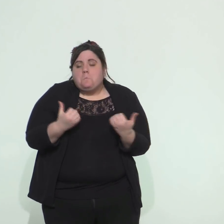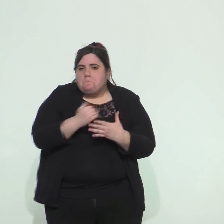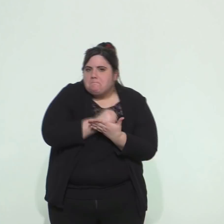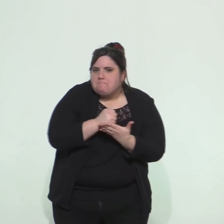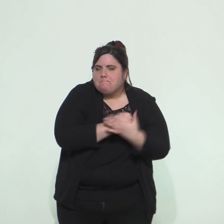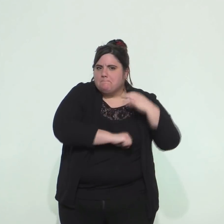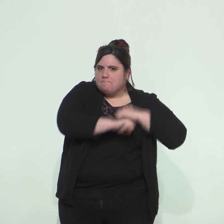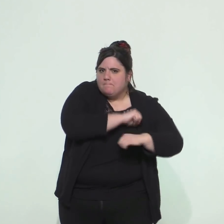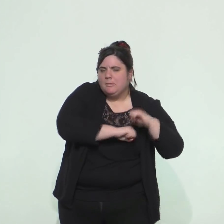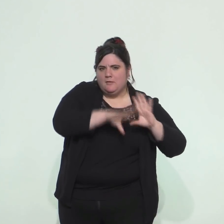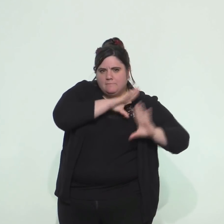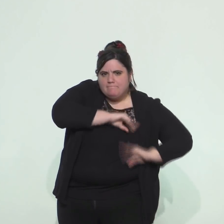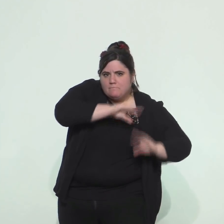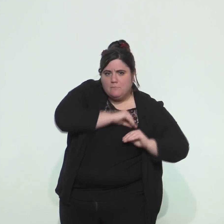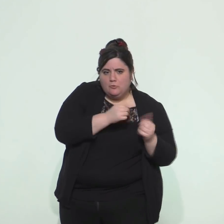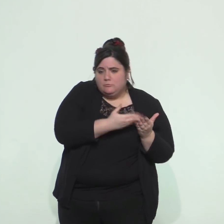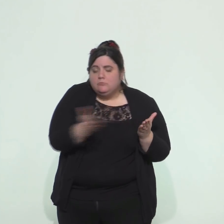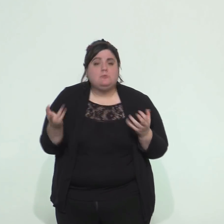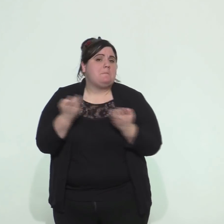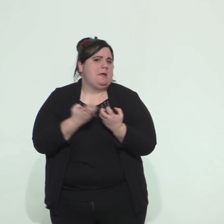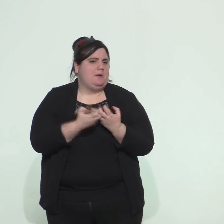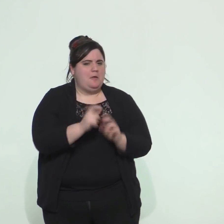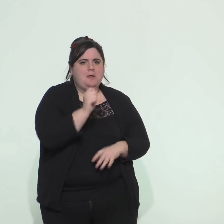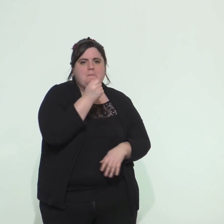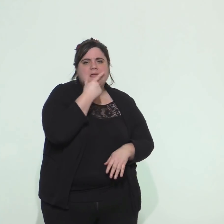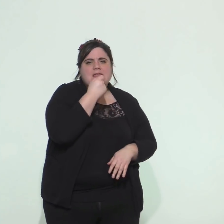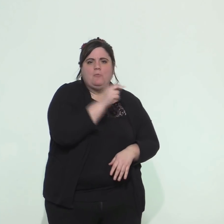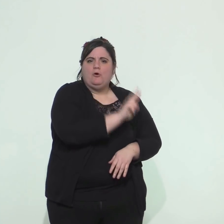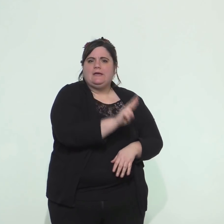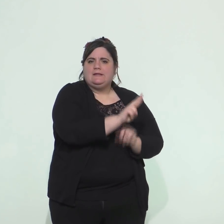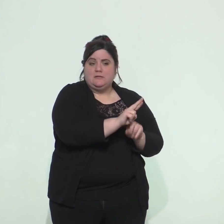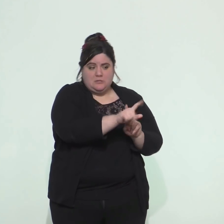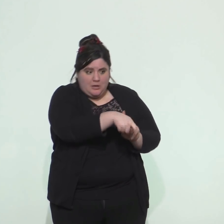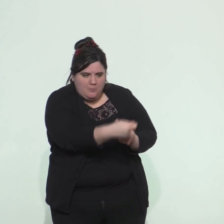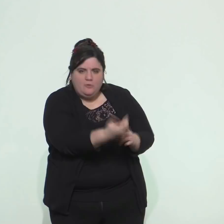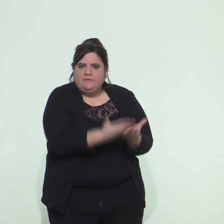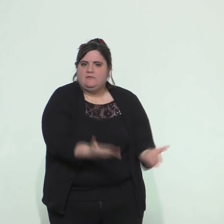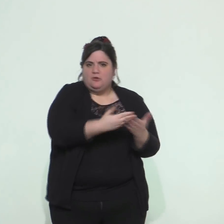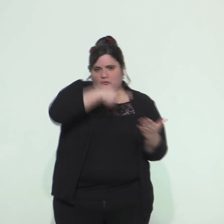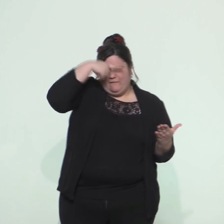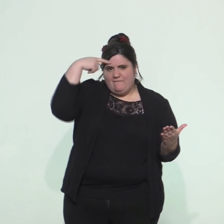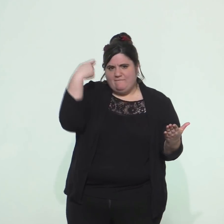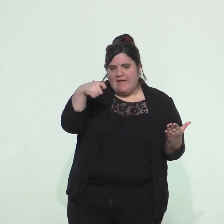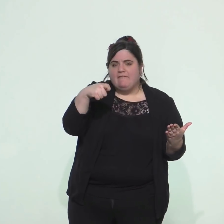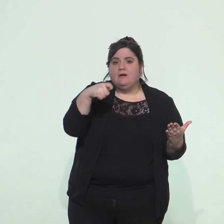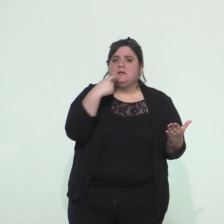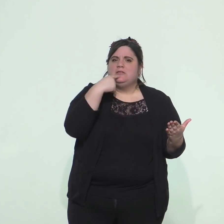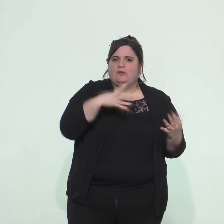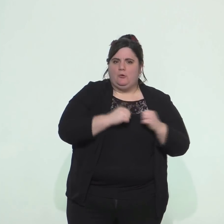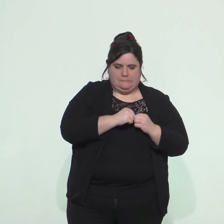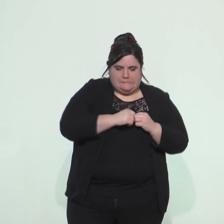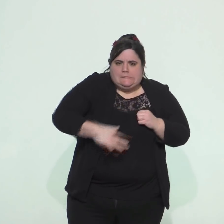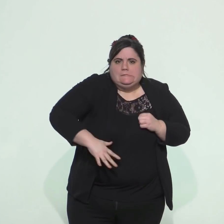des tests, notamment contre les fièvres hémorragiques virales, par exemple, comme Ebola. Il y a effectivement 2 communiqués de